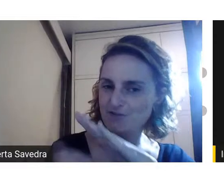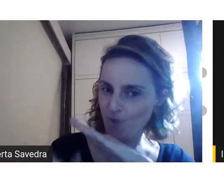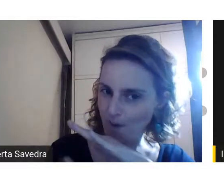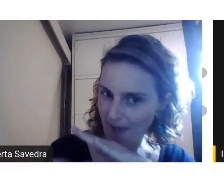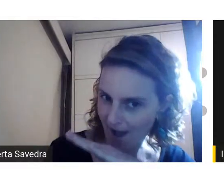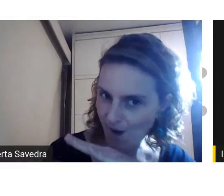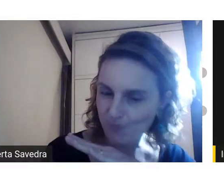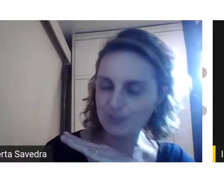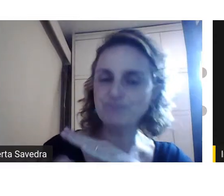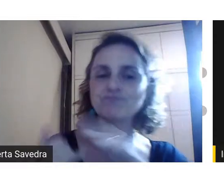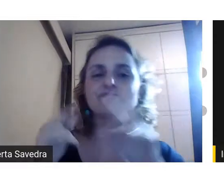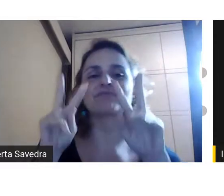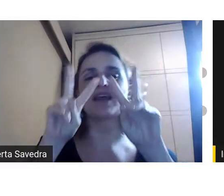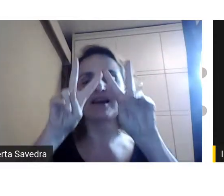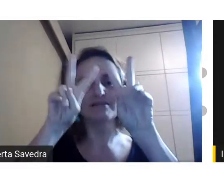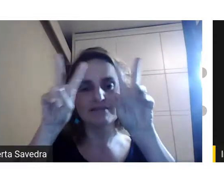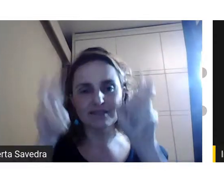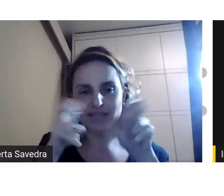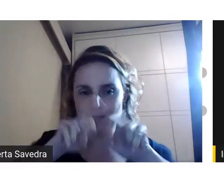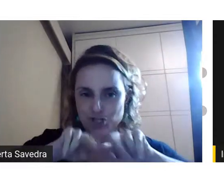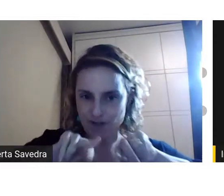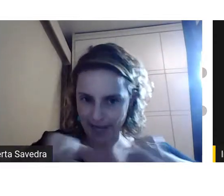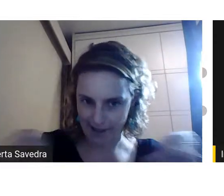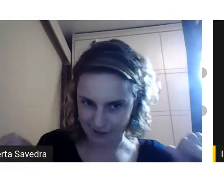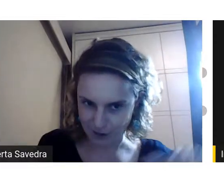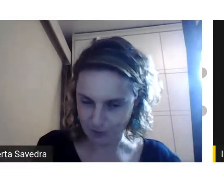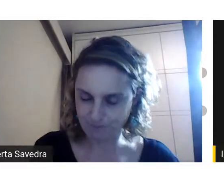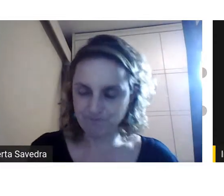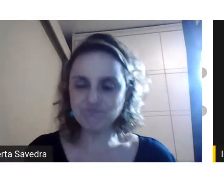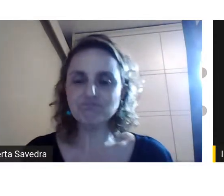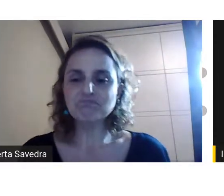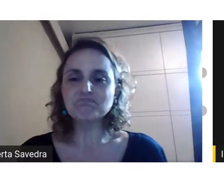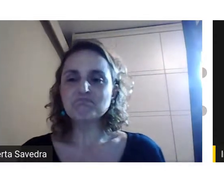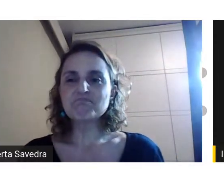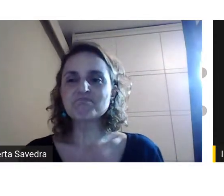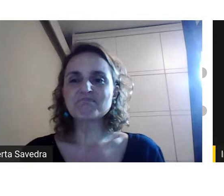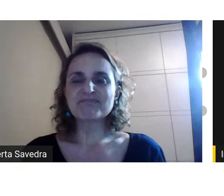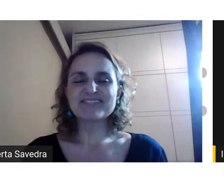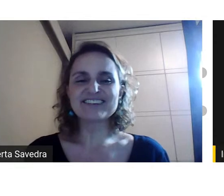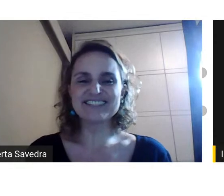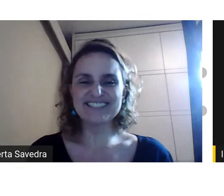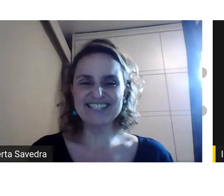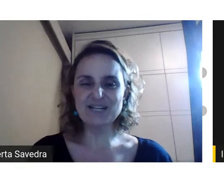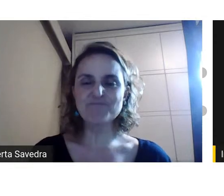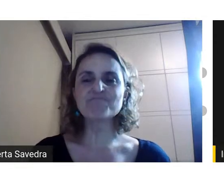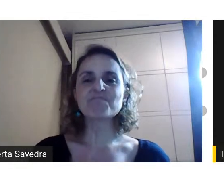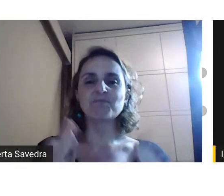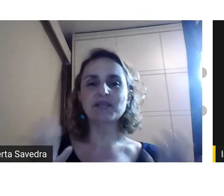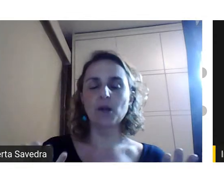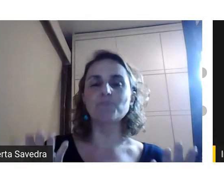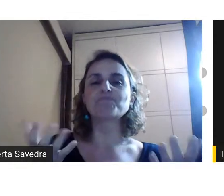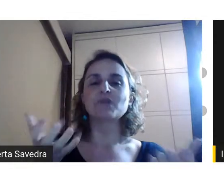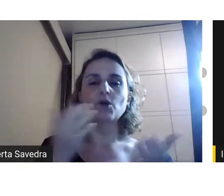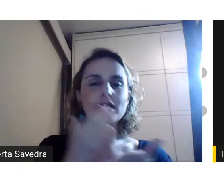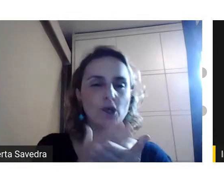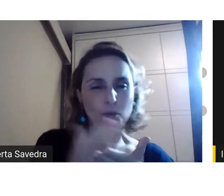oportunidade muito grande de usar esses até Passos da tecnologia para conversar sobre diversos temas